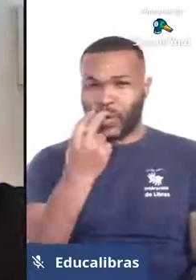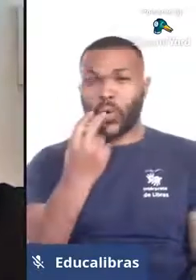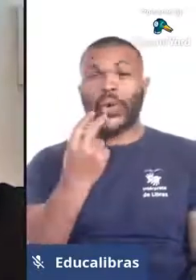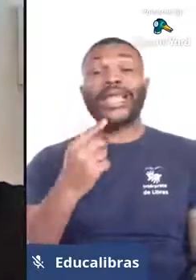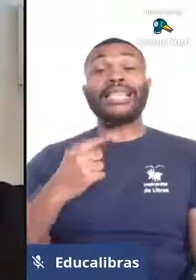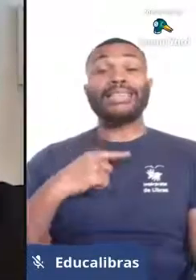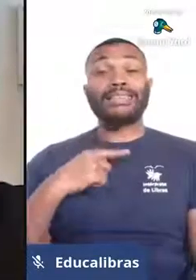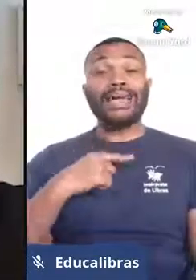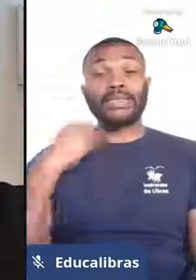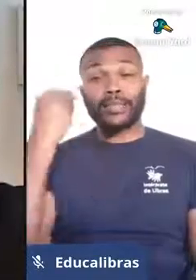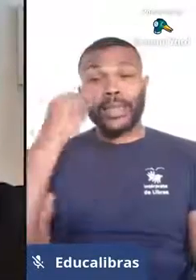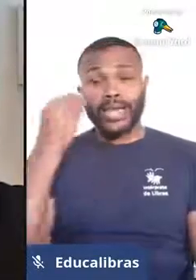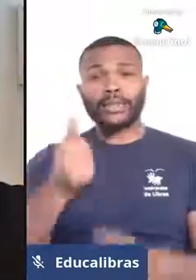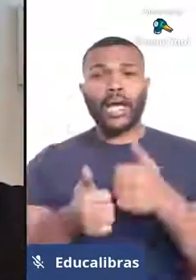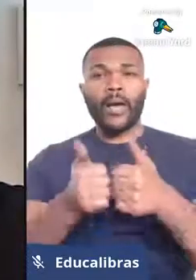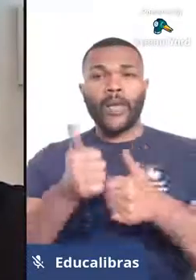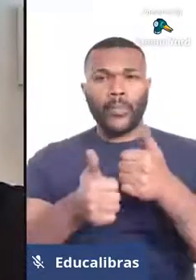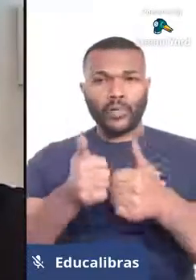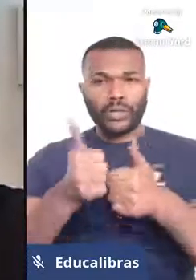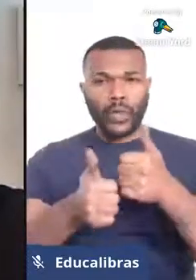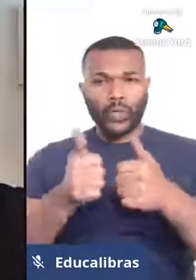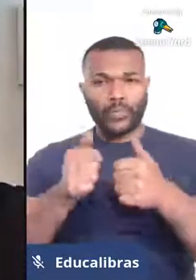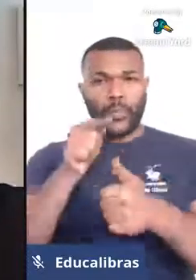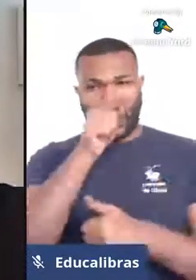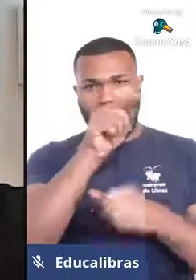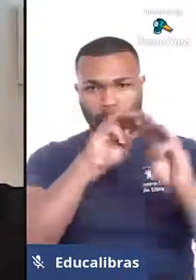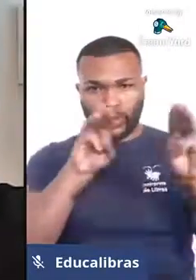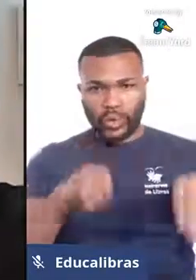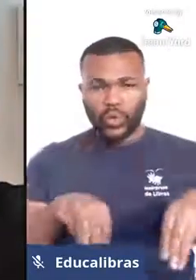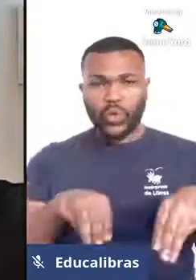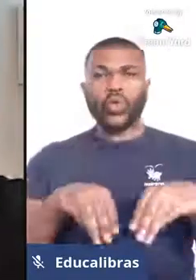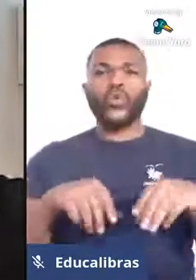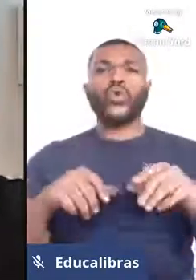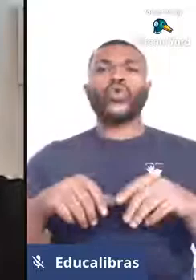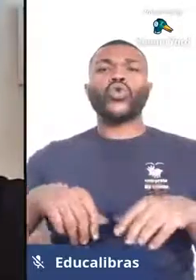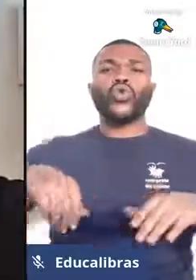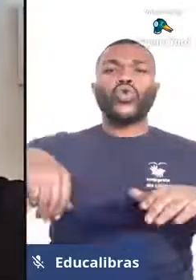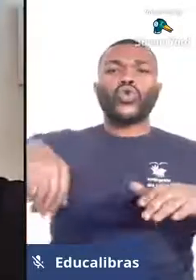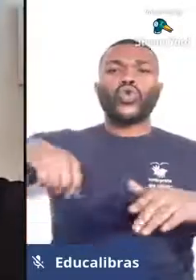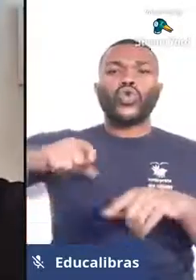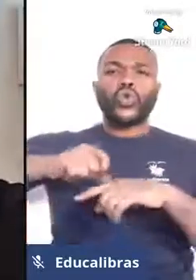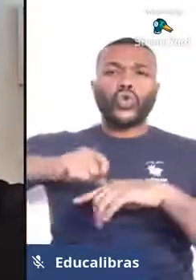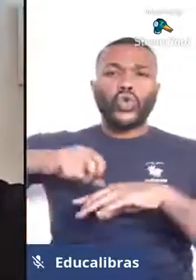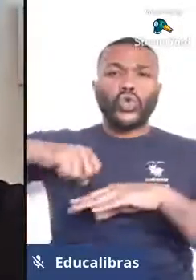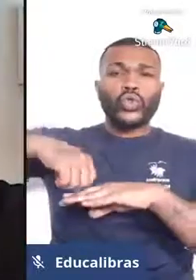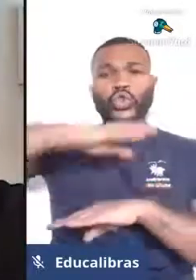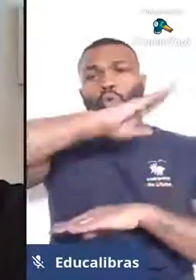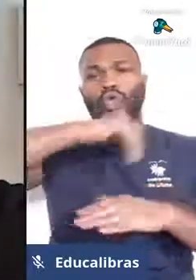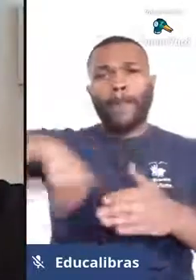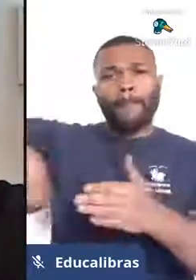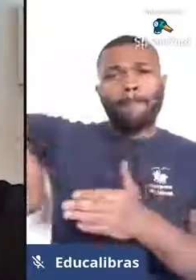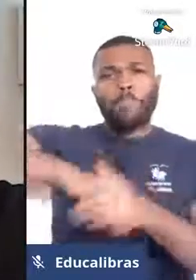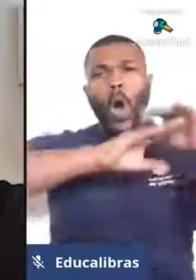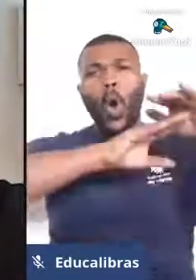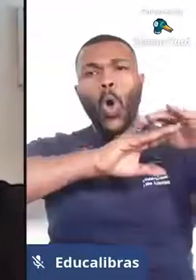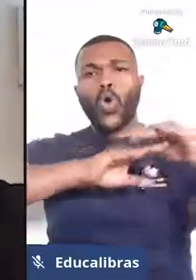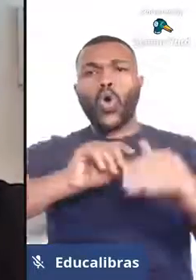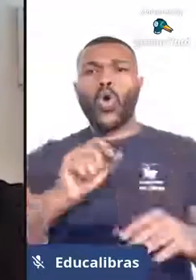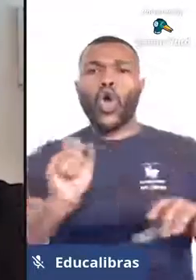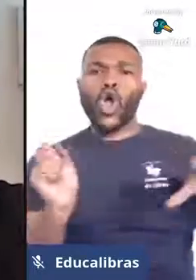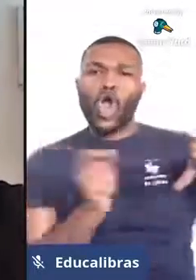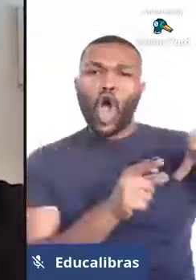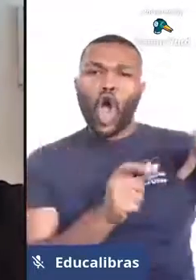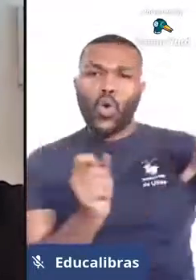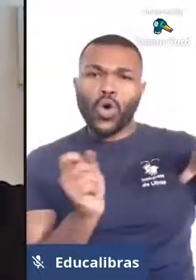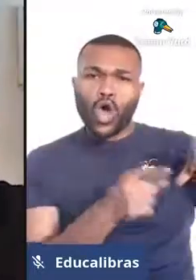Então tem um goleiro virtual que você vai, chuta e faz ou não faz o gol nele, ele mede a sua velocidade. E foi uma